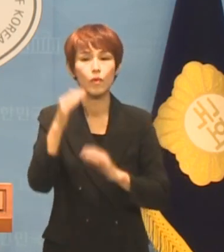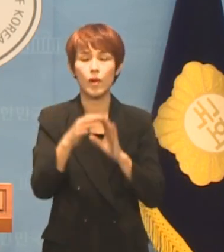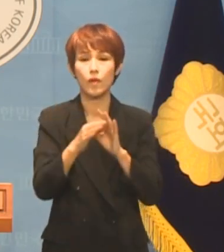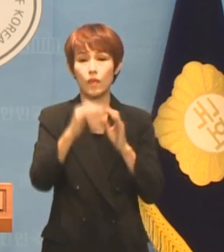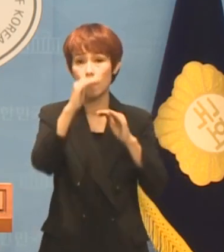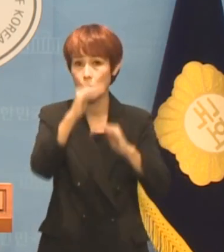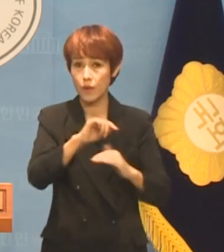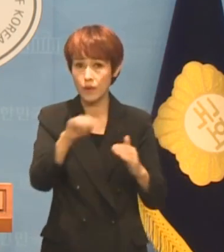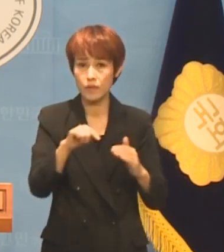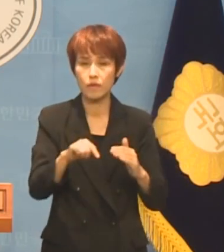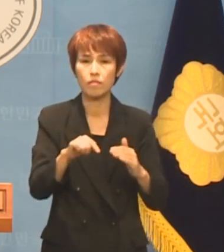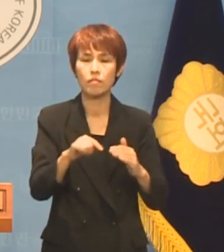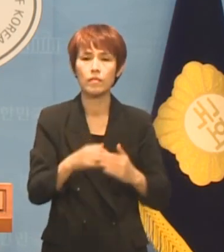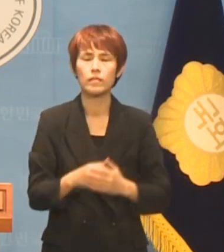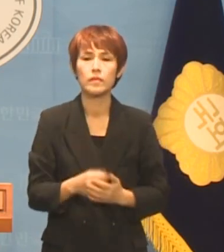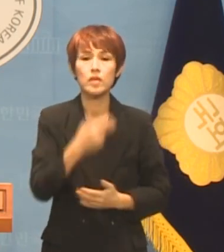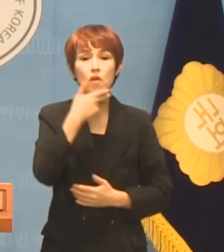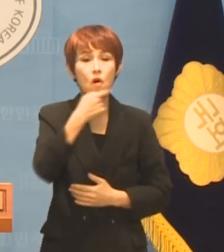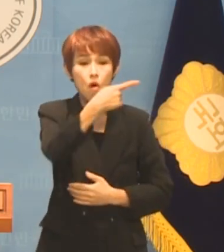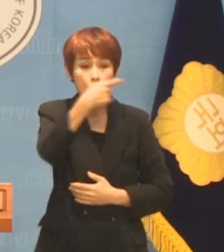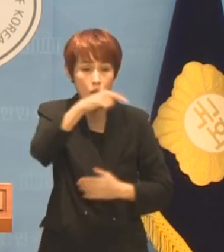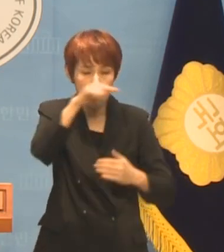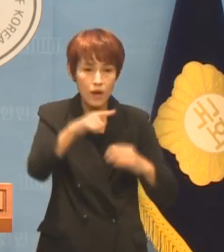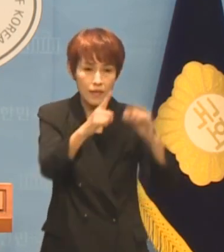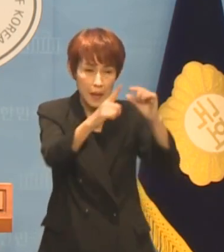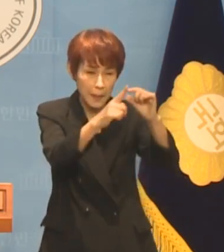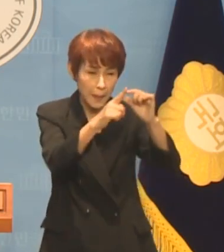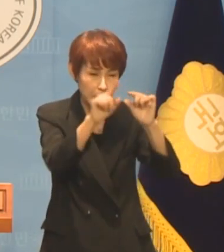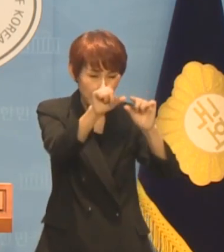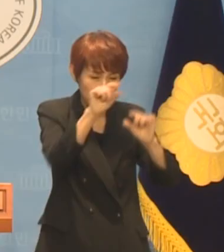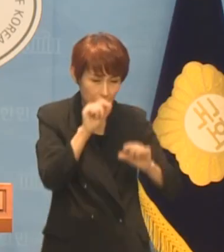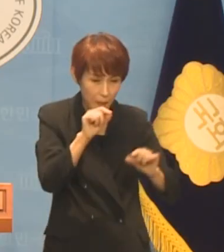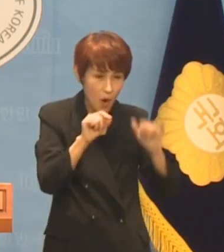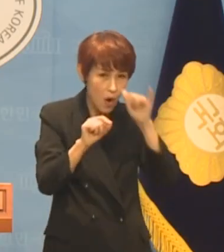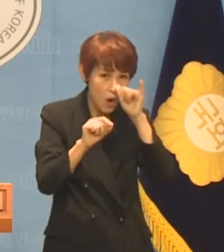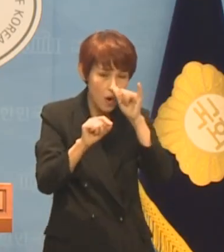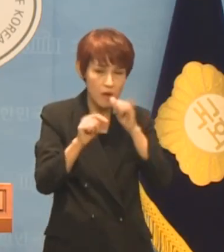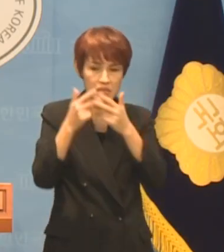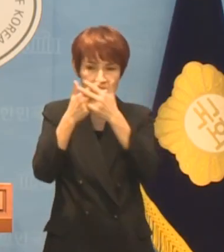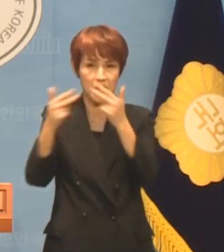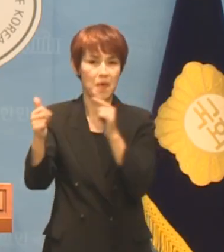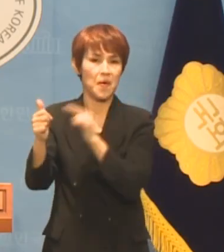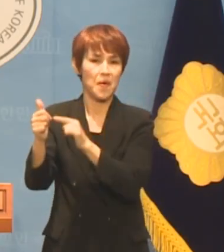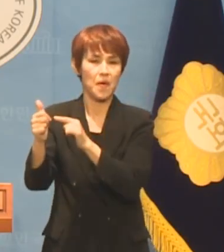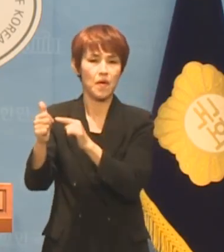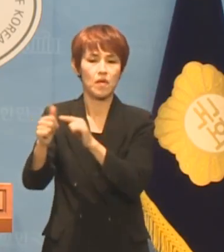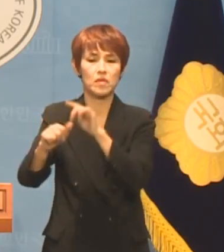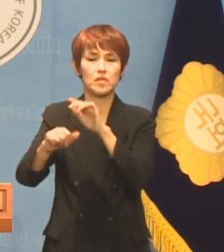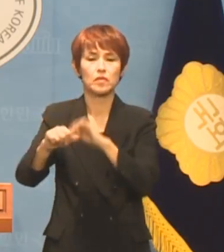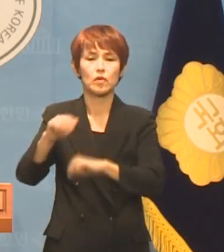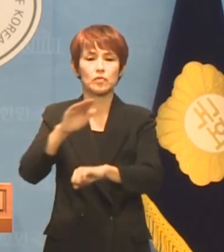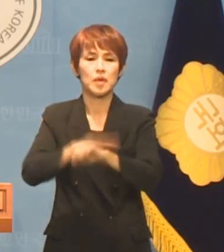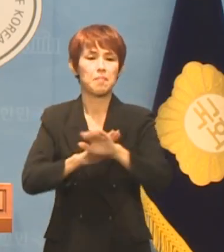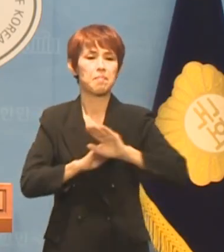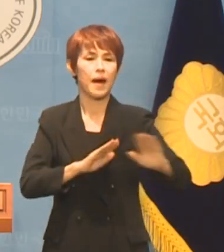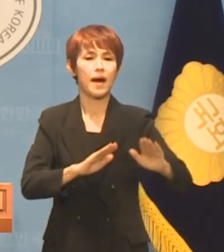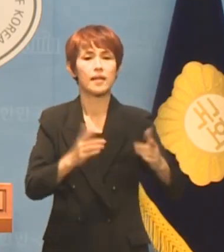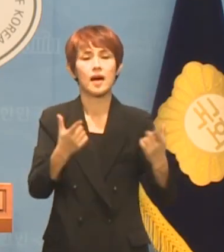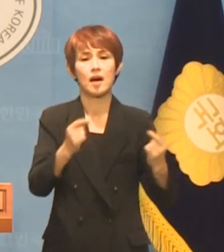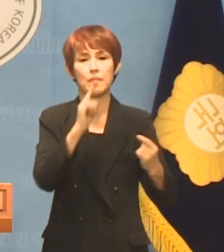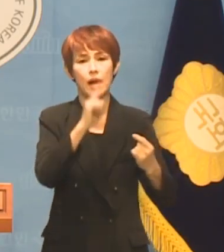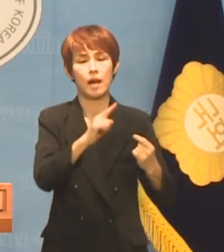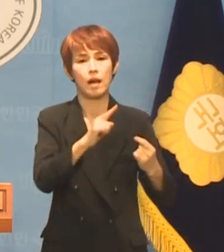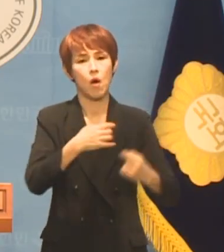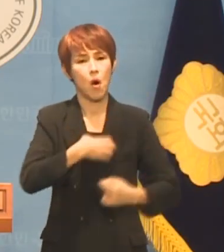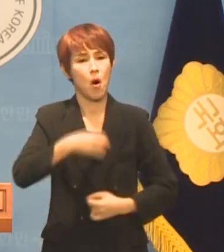Leader에서 Left-Wing Firebrand라는 단어만 차용해 이재명 대표를 좌파 선동가로 의뢰했다는